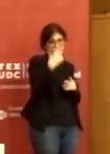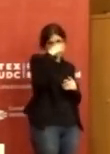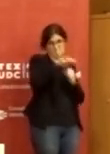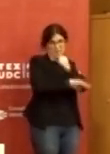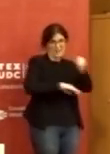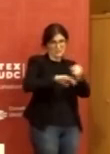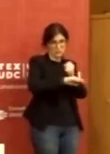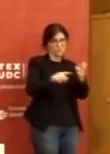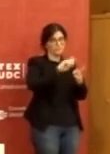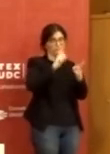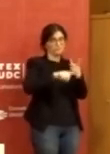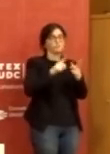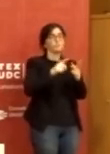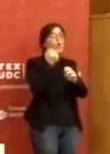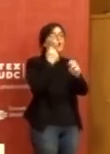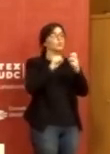Conducta social ajustada,